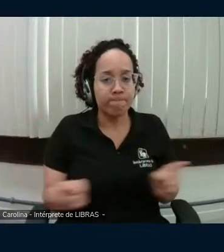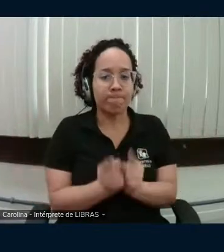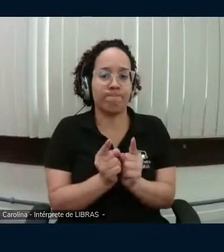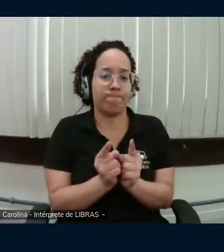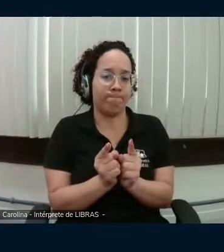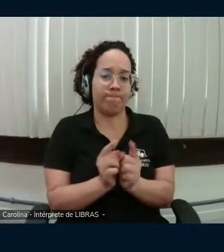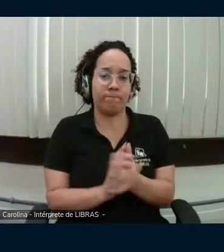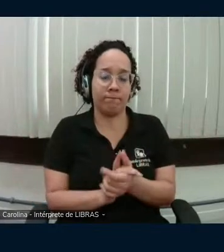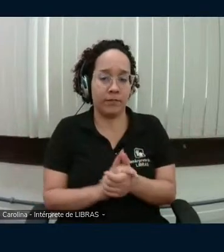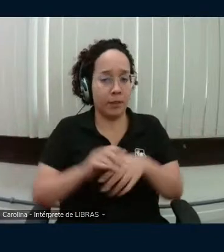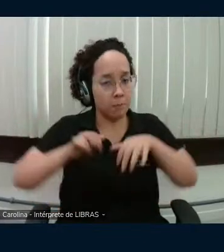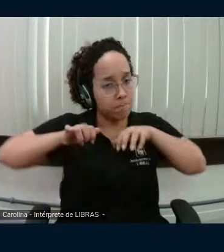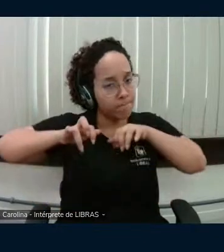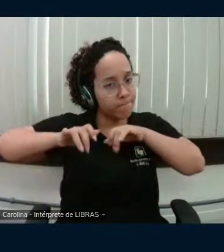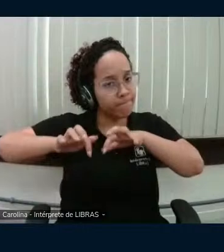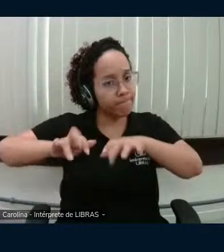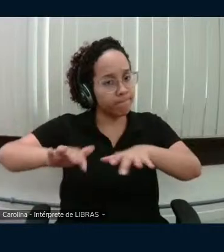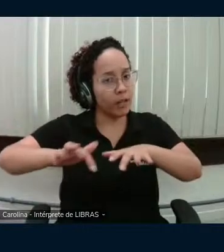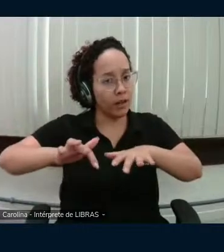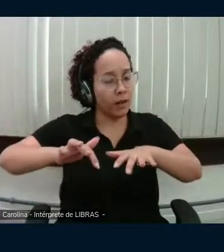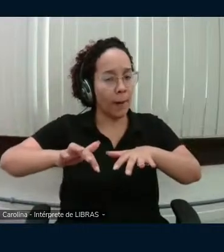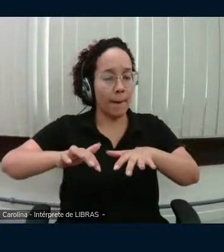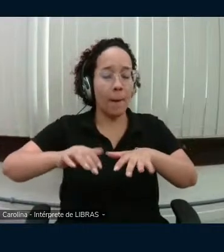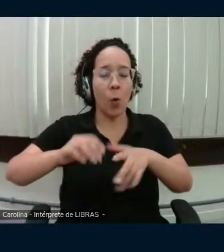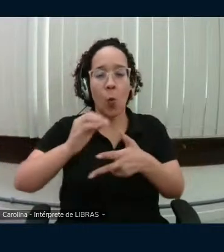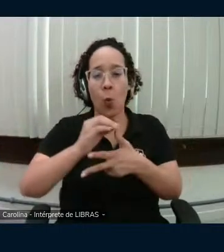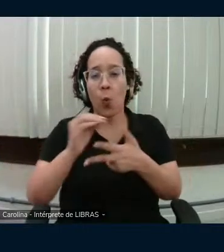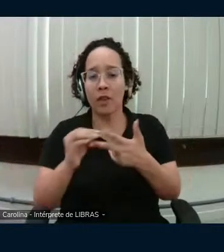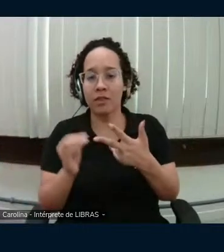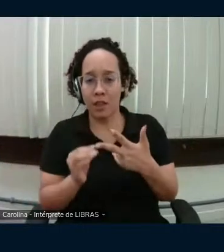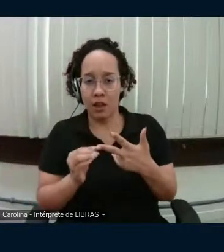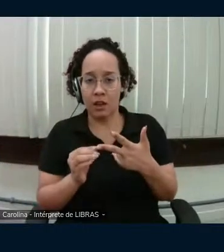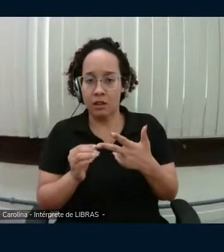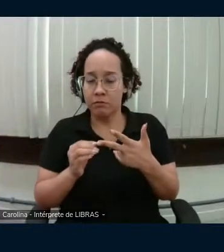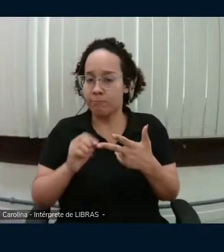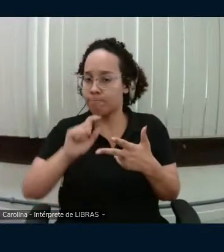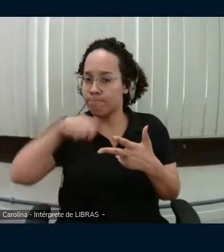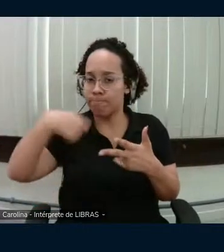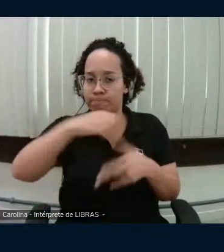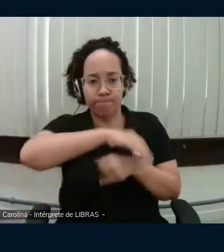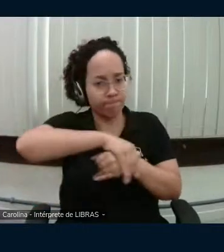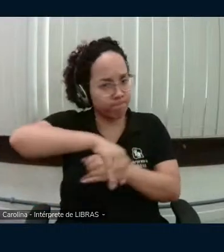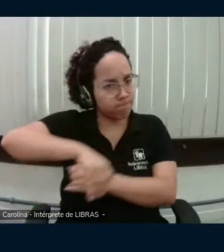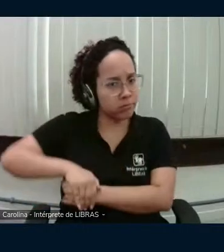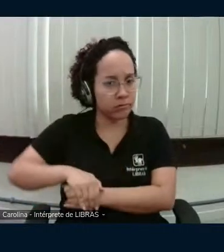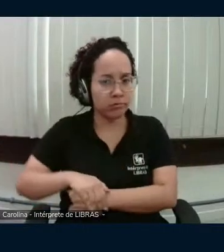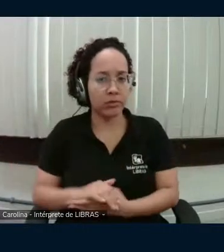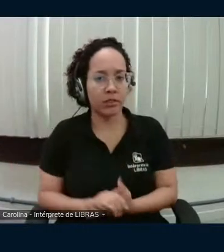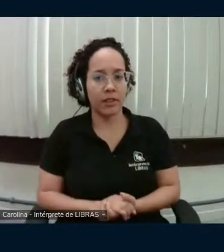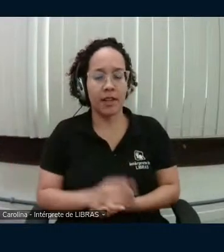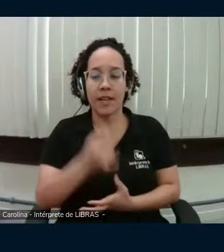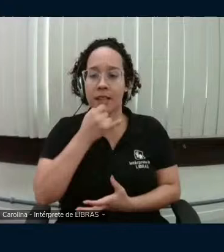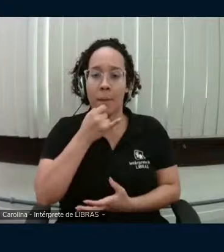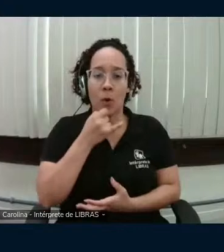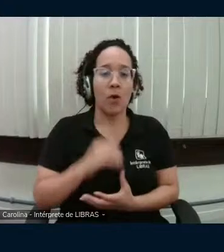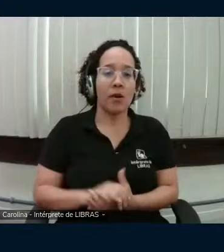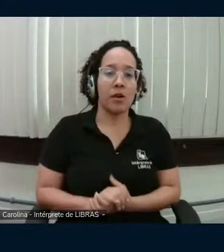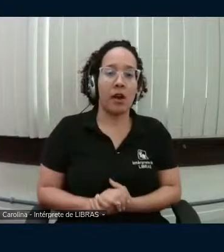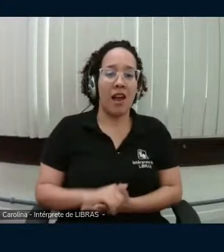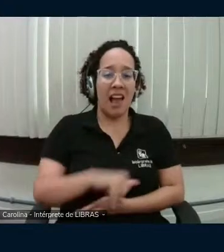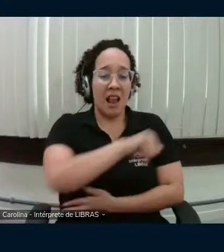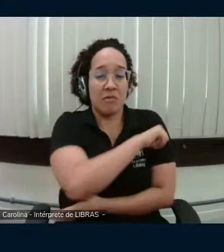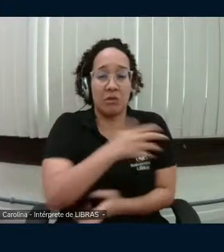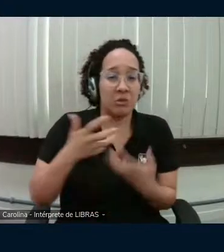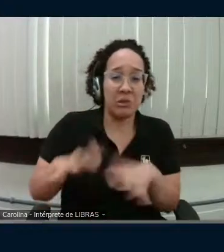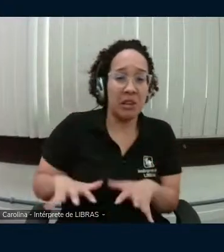ele perpetua dessa forma, por ser excludente. Por, como dizem os estudantes, eu não quero boa aula de brigadeiro, porque o que vai